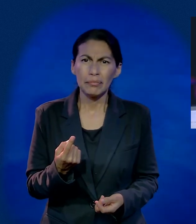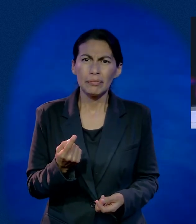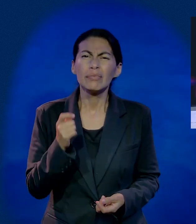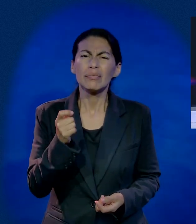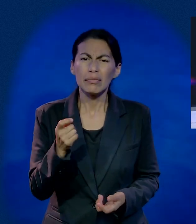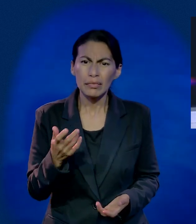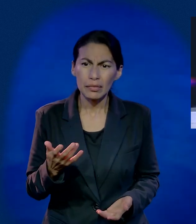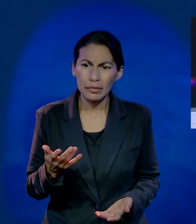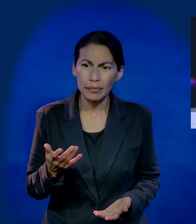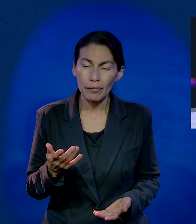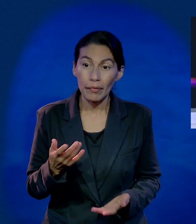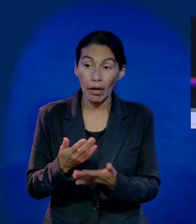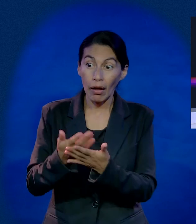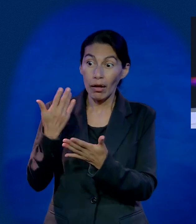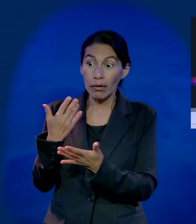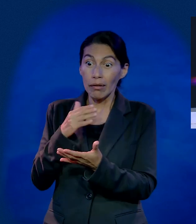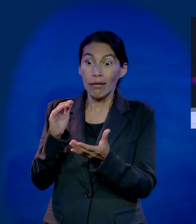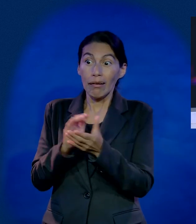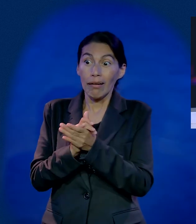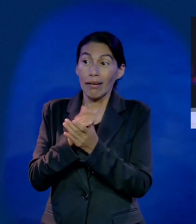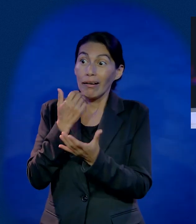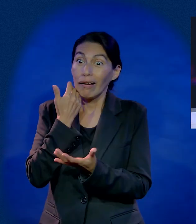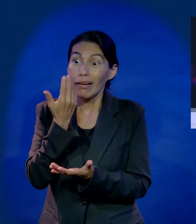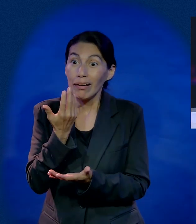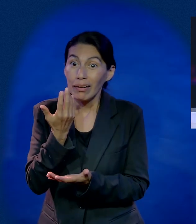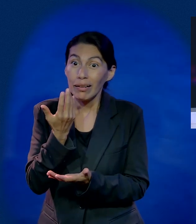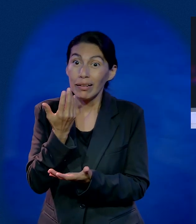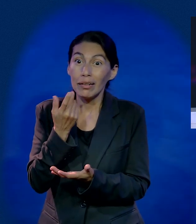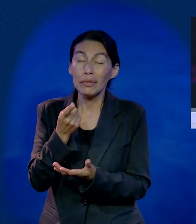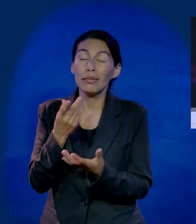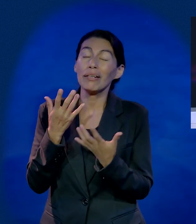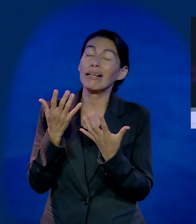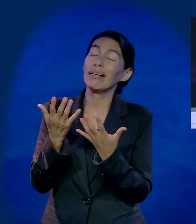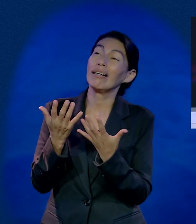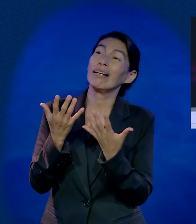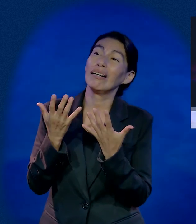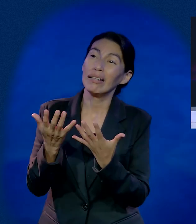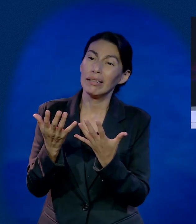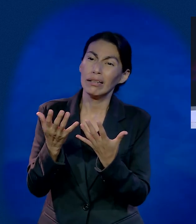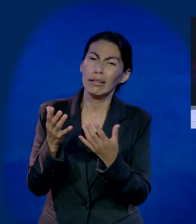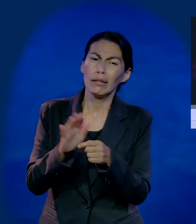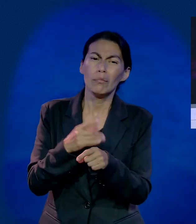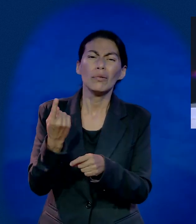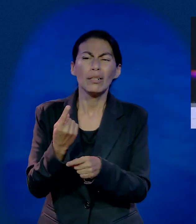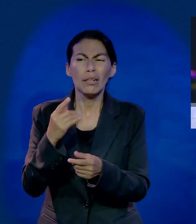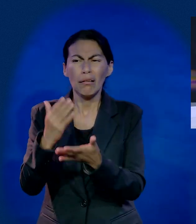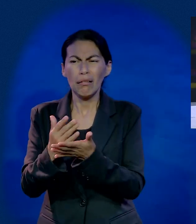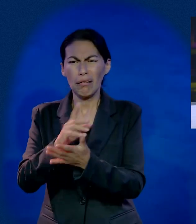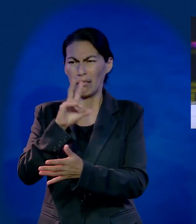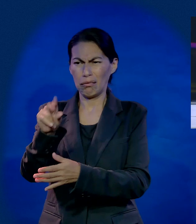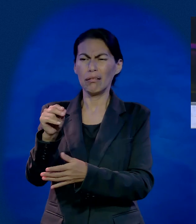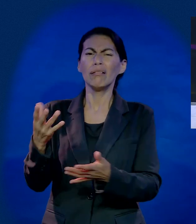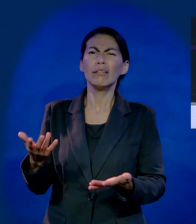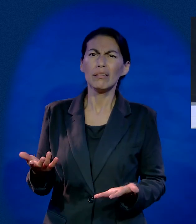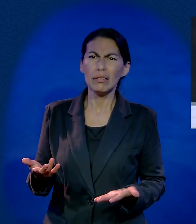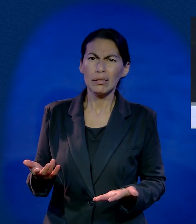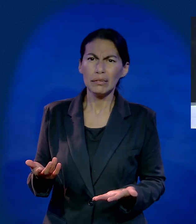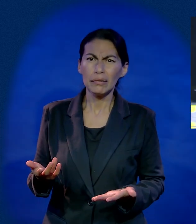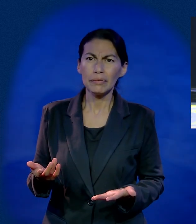es, ¿por qué? Si era lo que tú deseabas, era lo que tú querías, era lo que tú anhelabas, ¿por